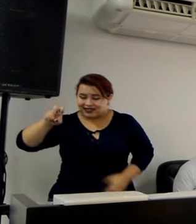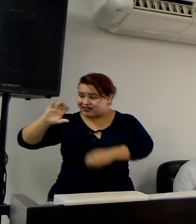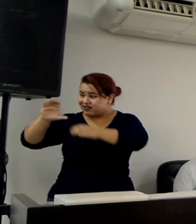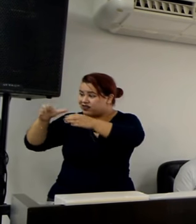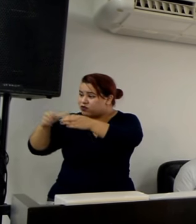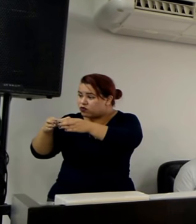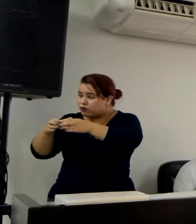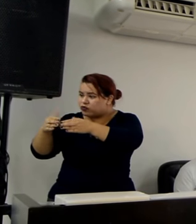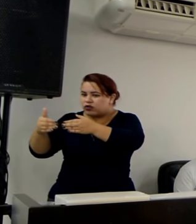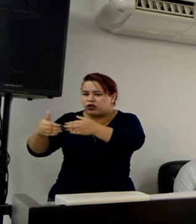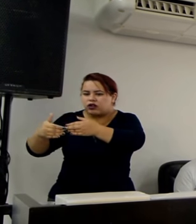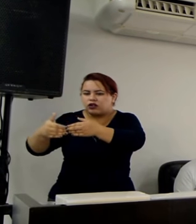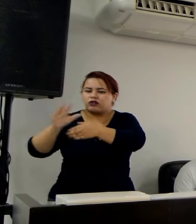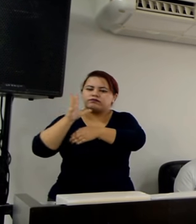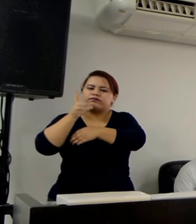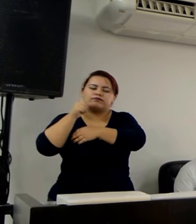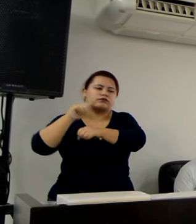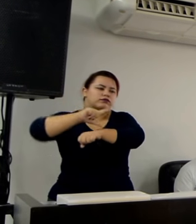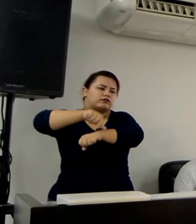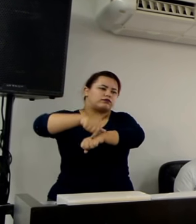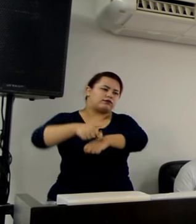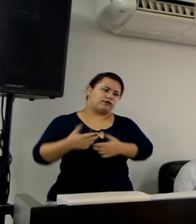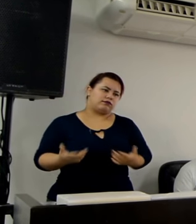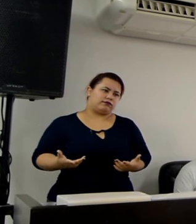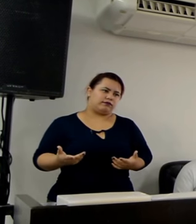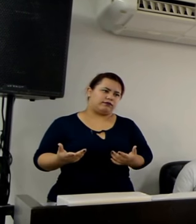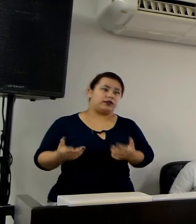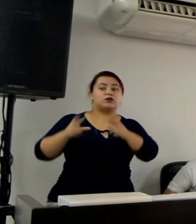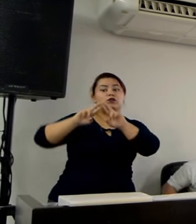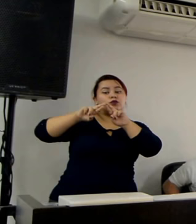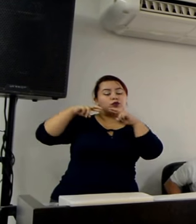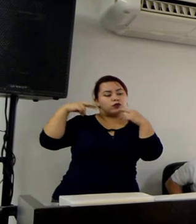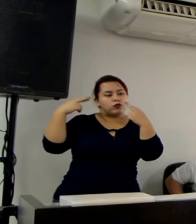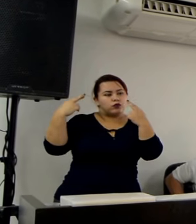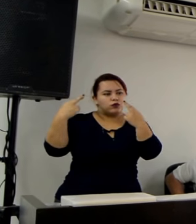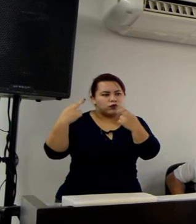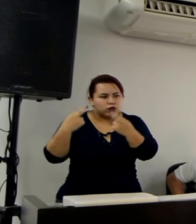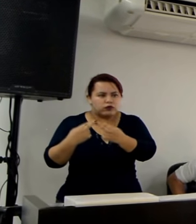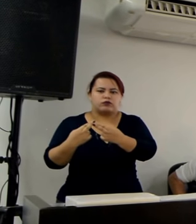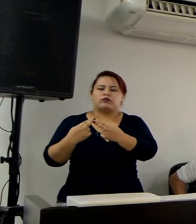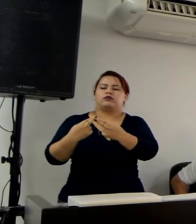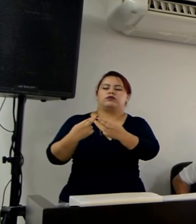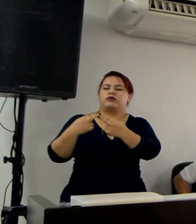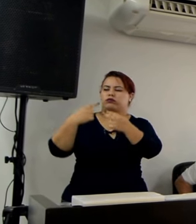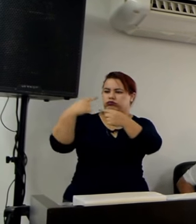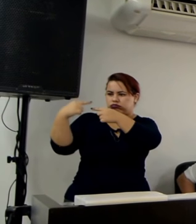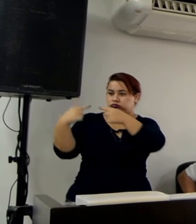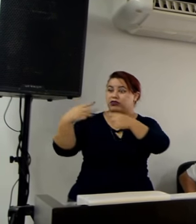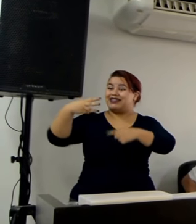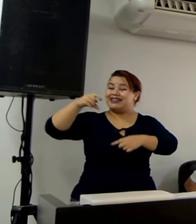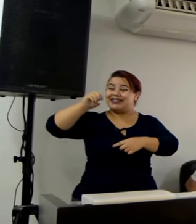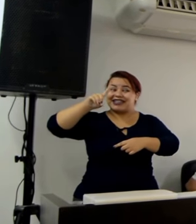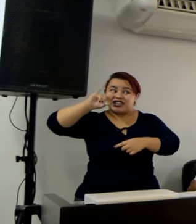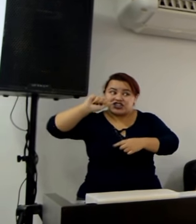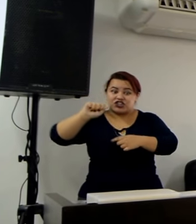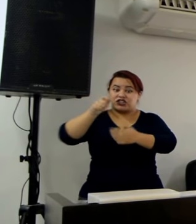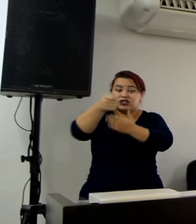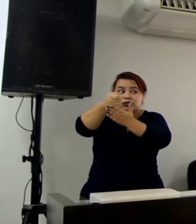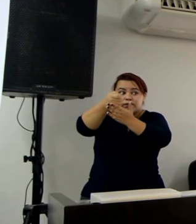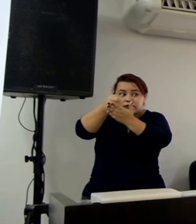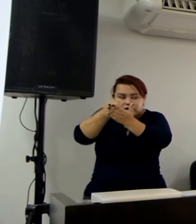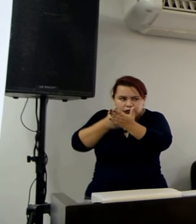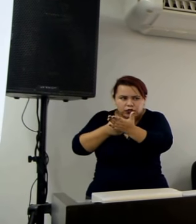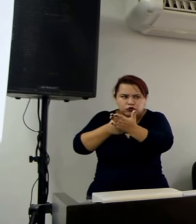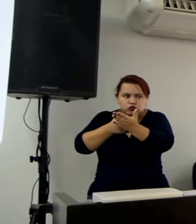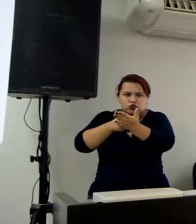E essa eleição do conselho, ela é feita no fórum, né? Foi por isso que eu abri minha fala hoje, né, pegando o jornal onde está o